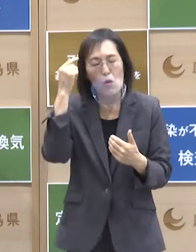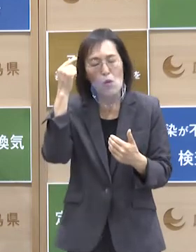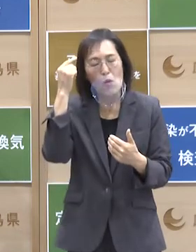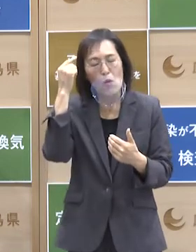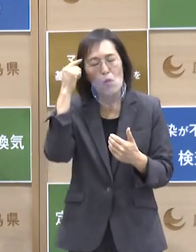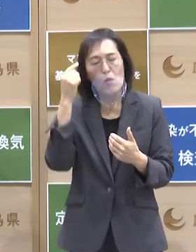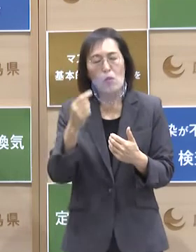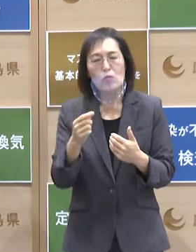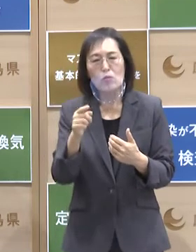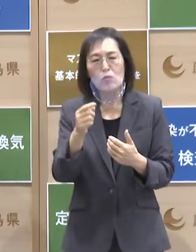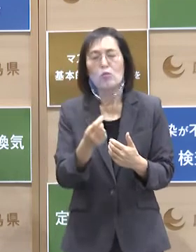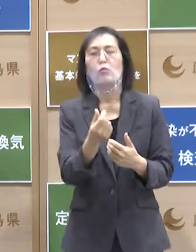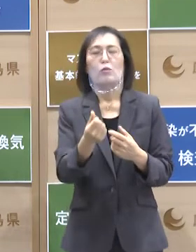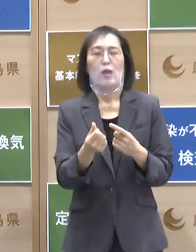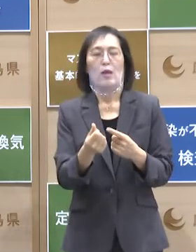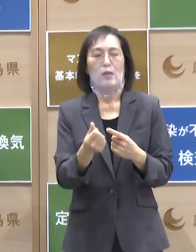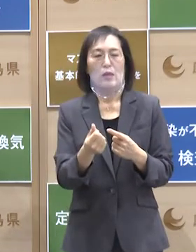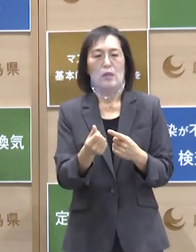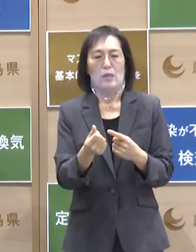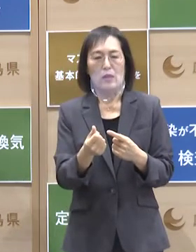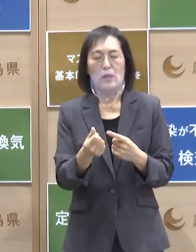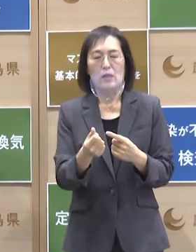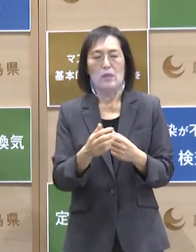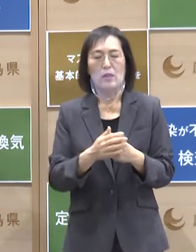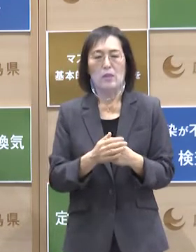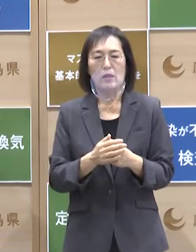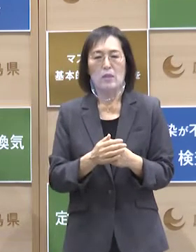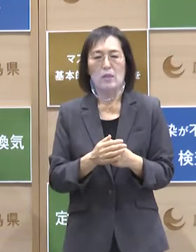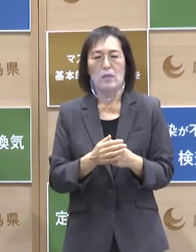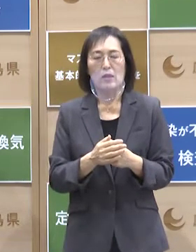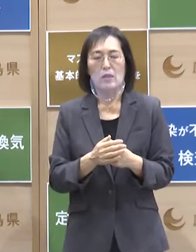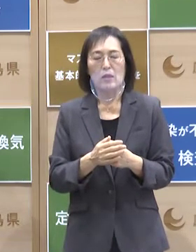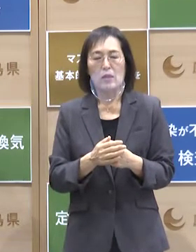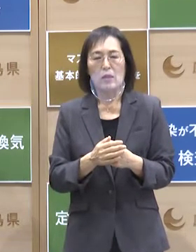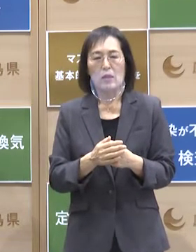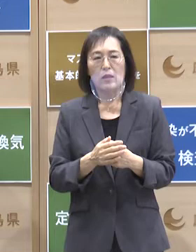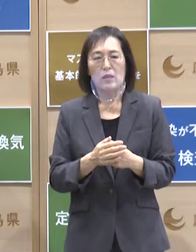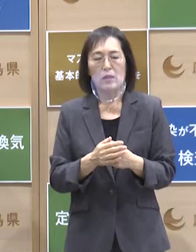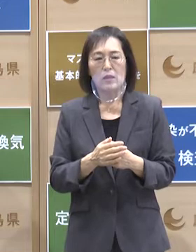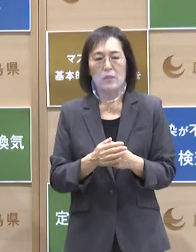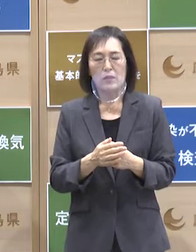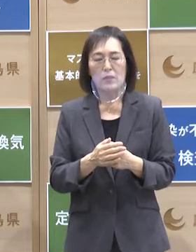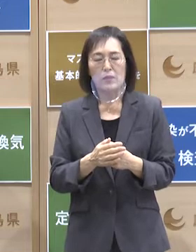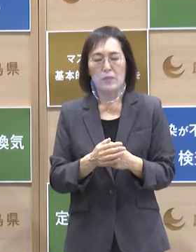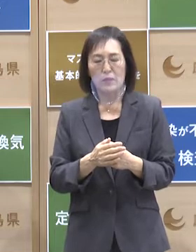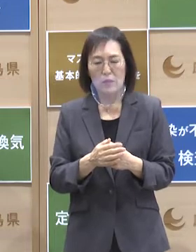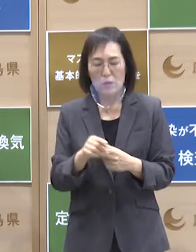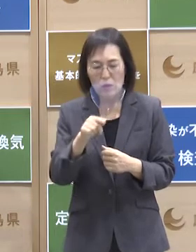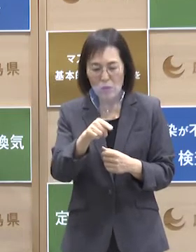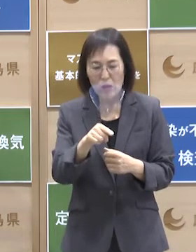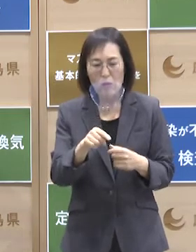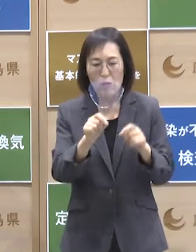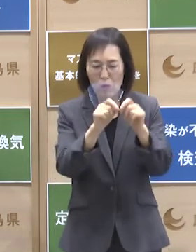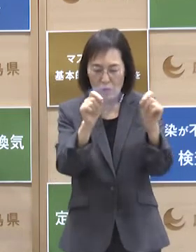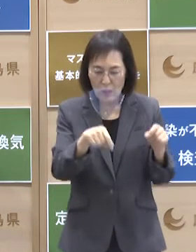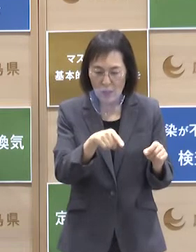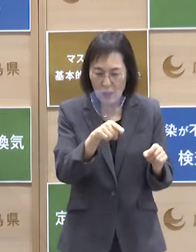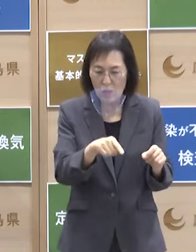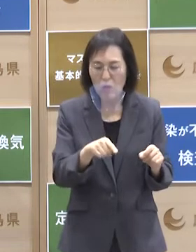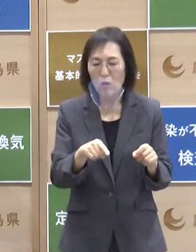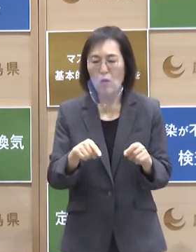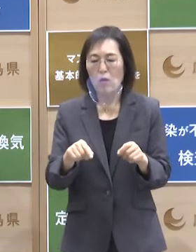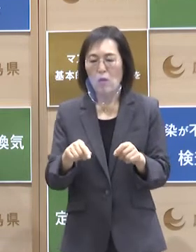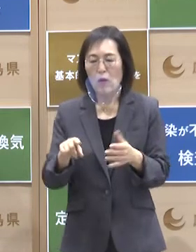だというふうに転嫁するのはおかしいと思いますし、でそのまま平均点はですね、平均点